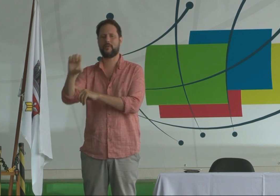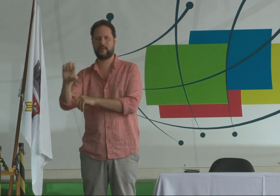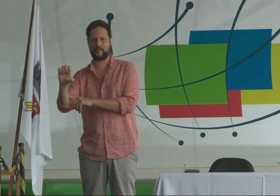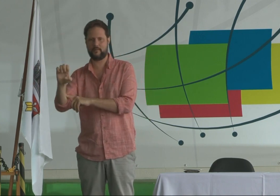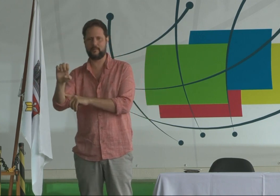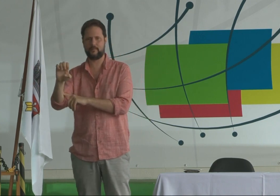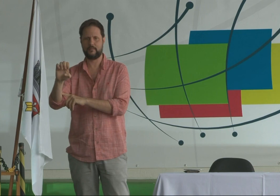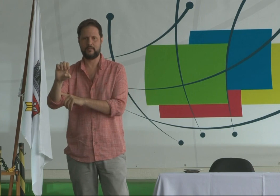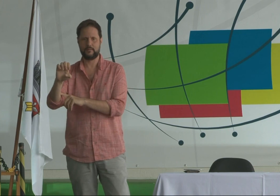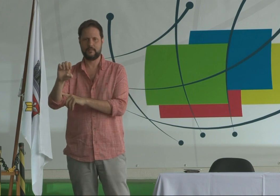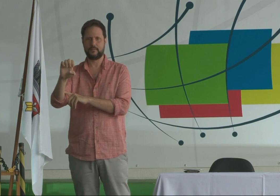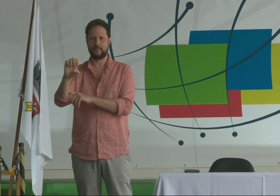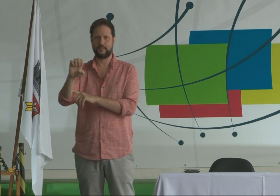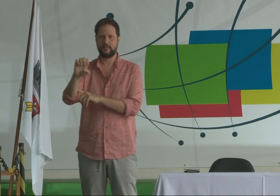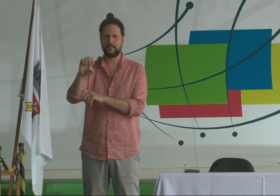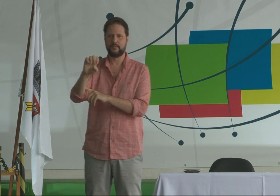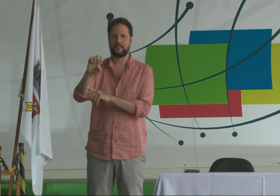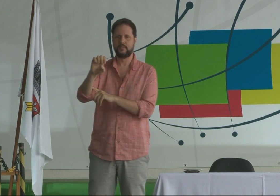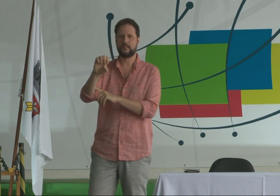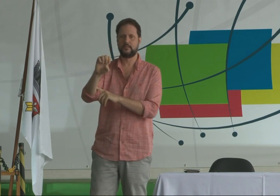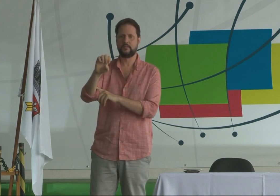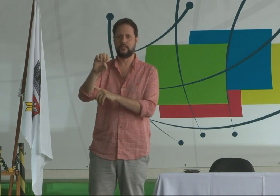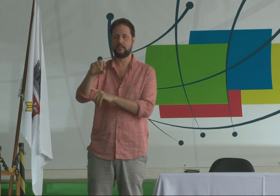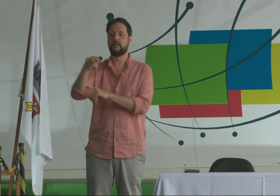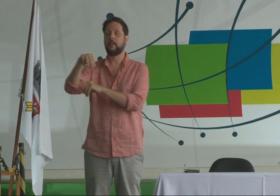por razão de uma síndrome específica,